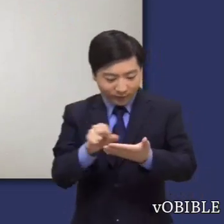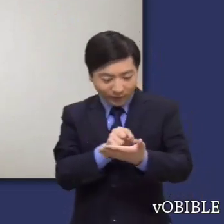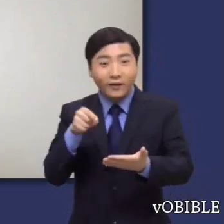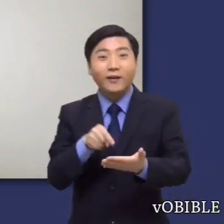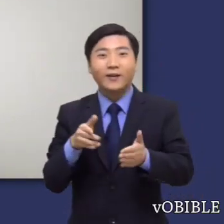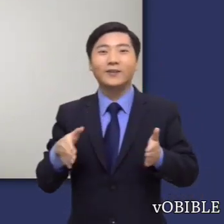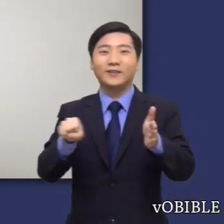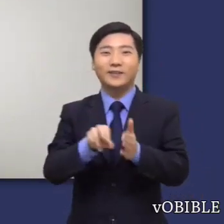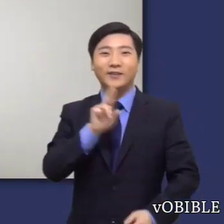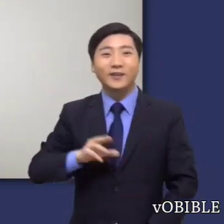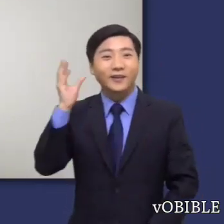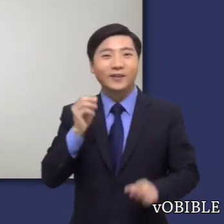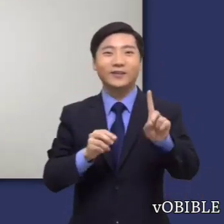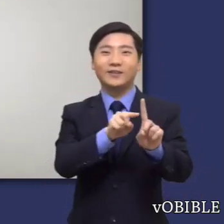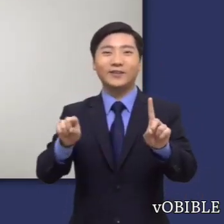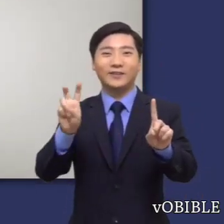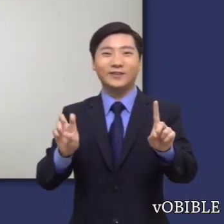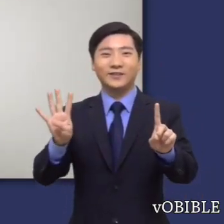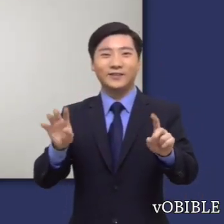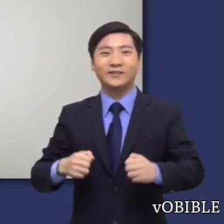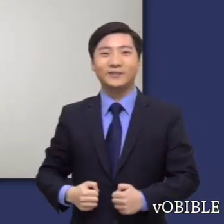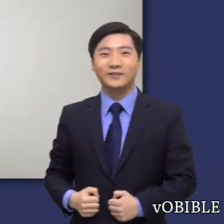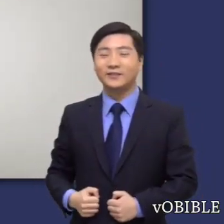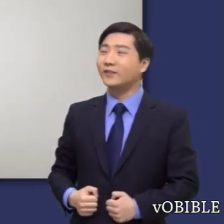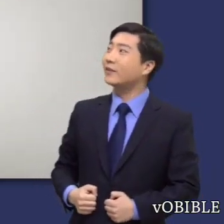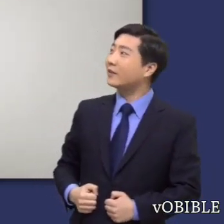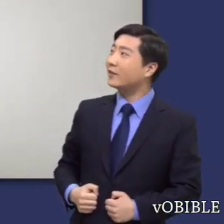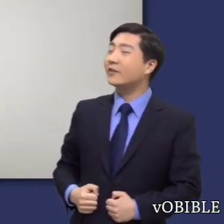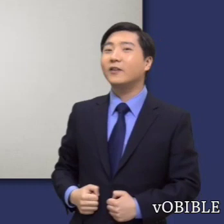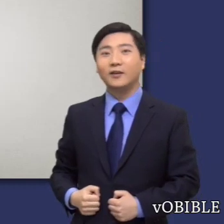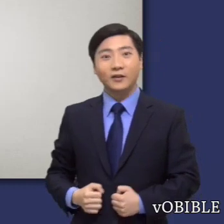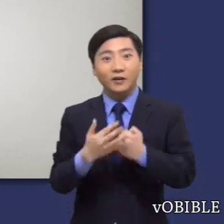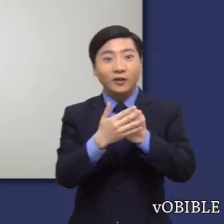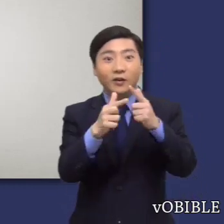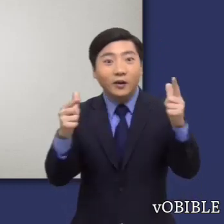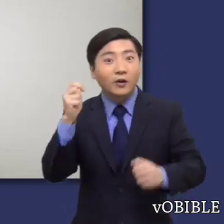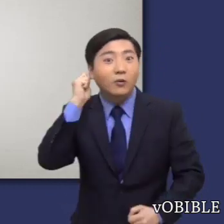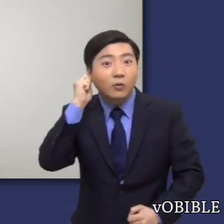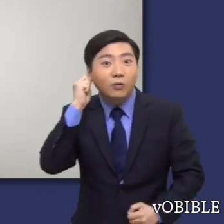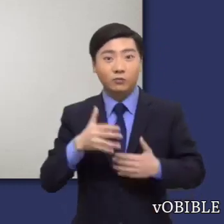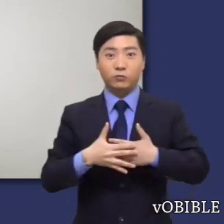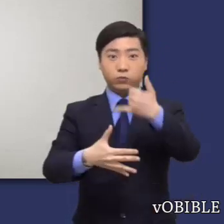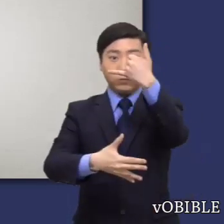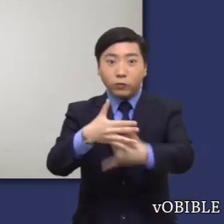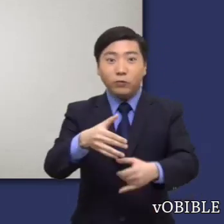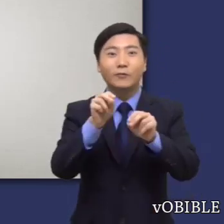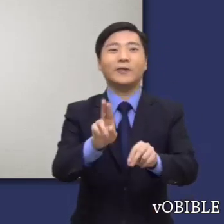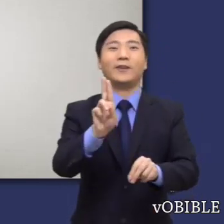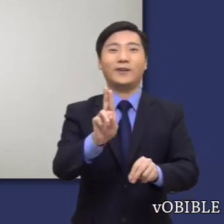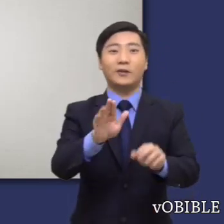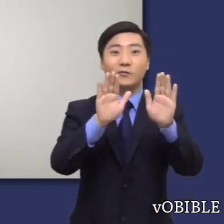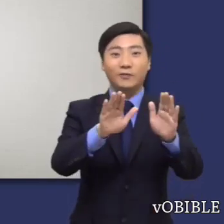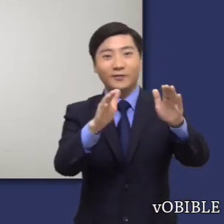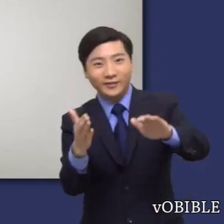路加福音共有24章，第一和第二章记录了施浸者约翰和耶稣出